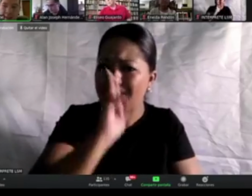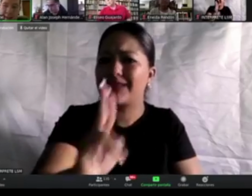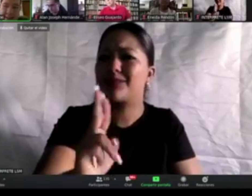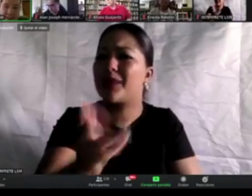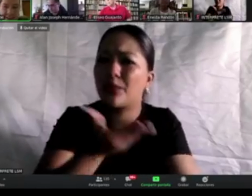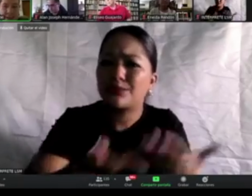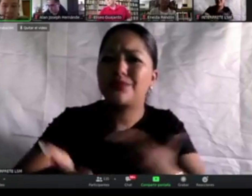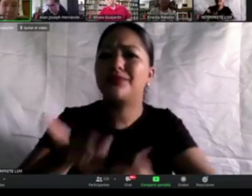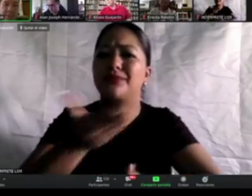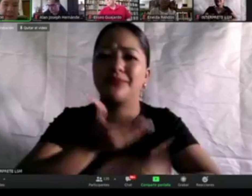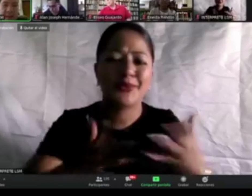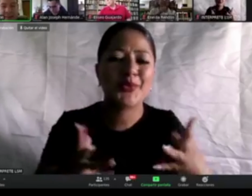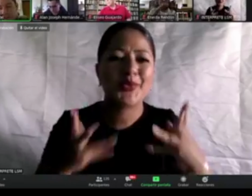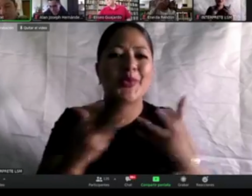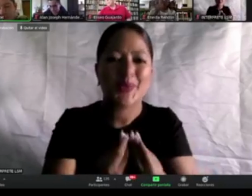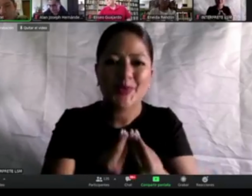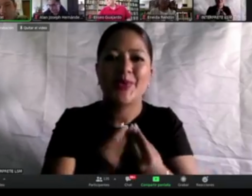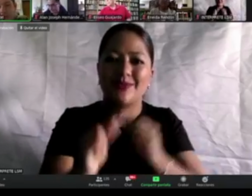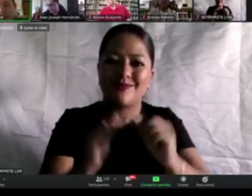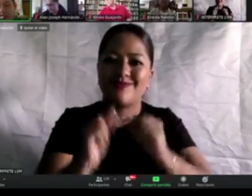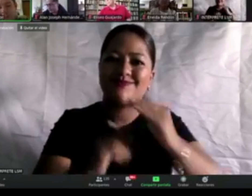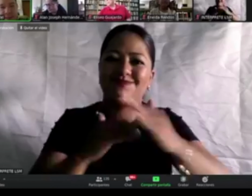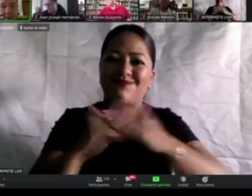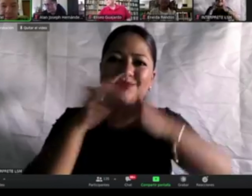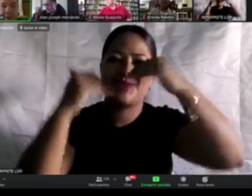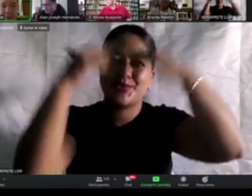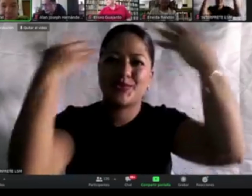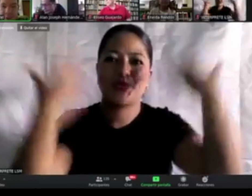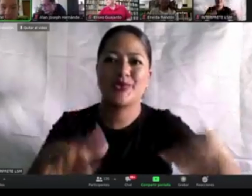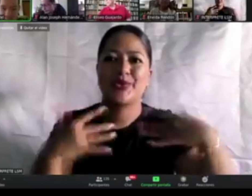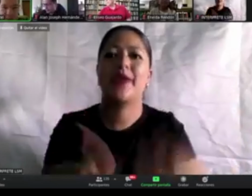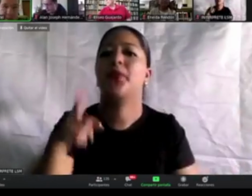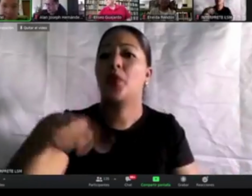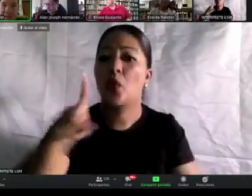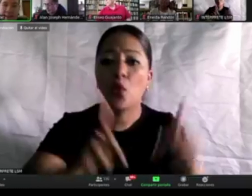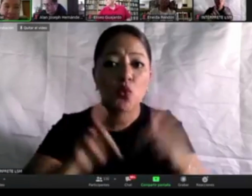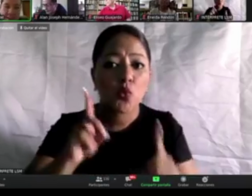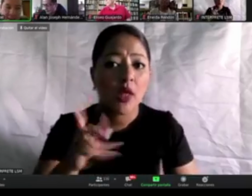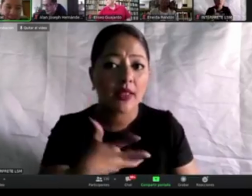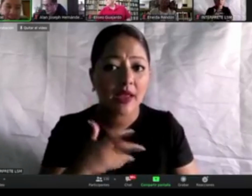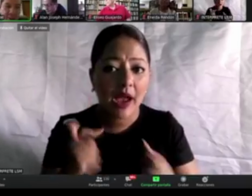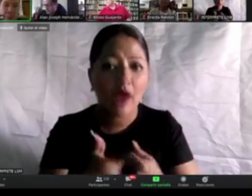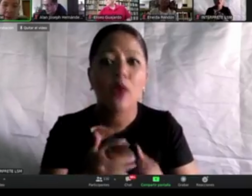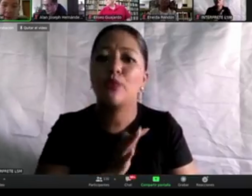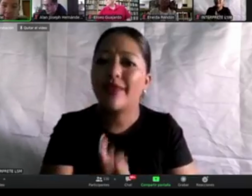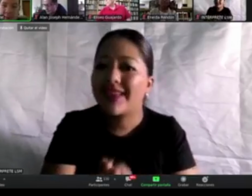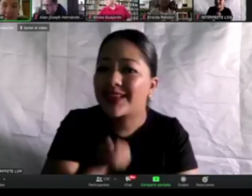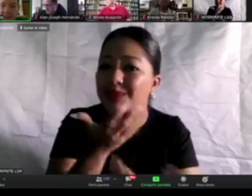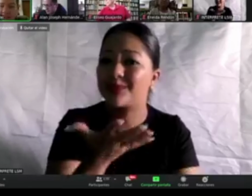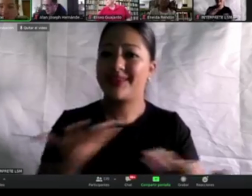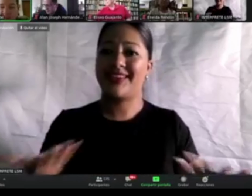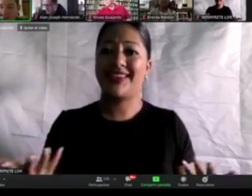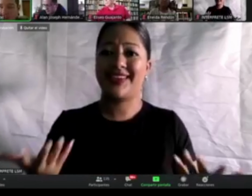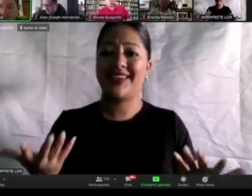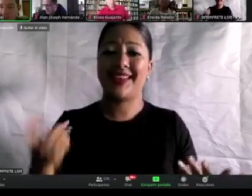es en ese sentido que les compartimos que si tienen dudas puedan expresarlas si tienen esta inquietud puedan unirse y